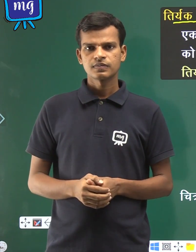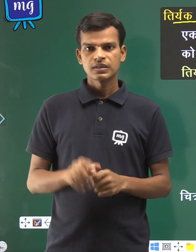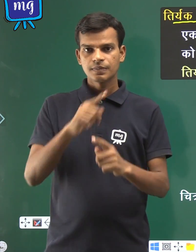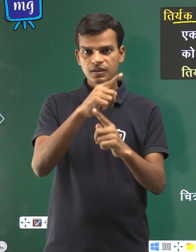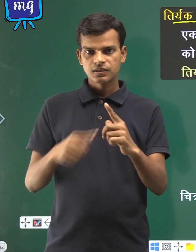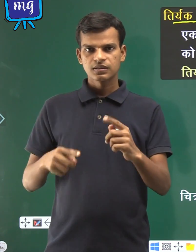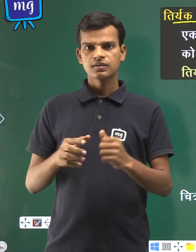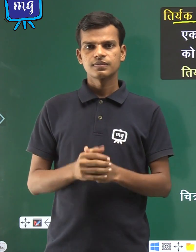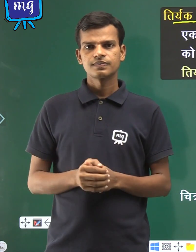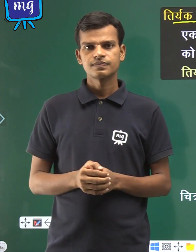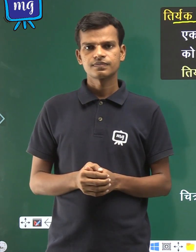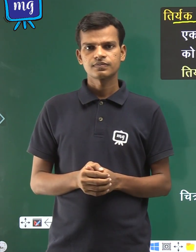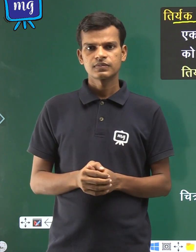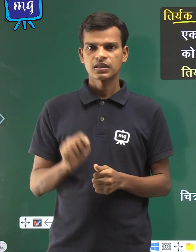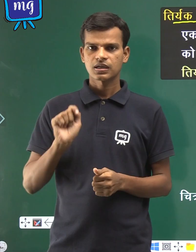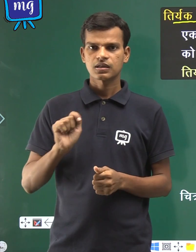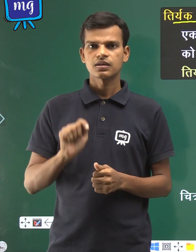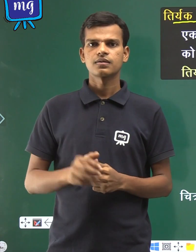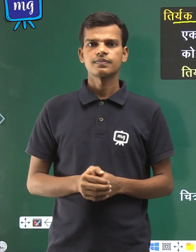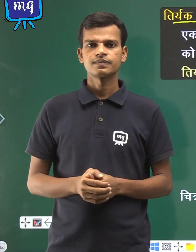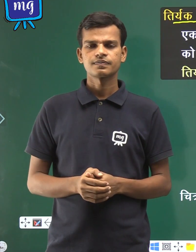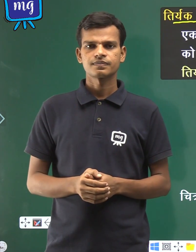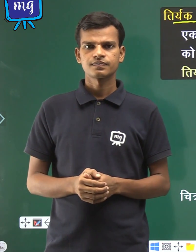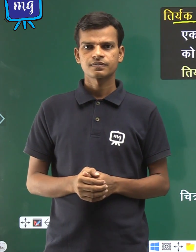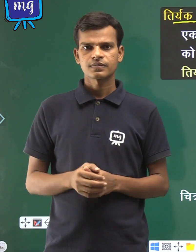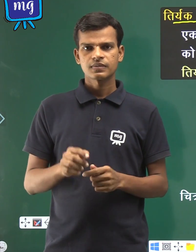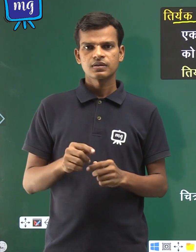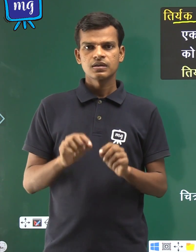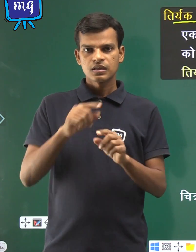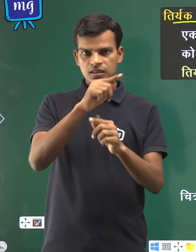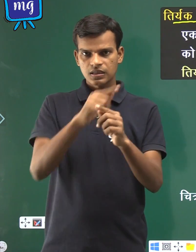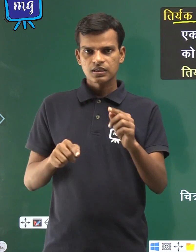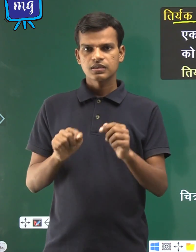प्रतिच्छेद करती हैं, तिर्यक छेदी रेखा